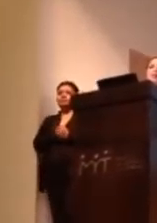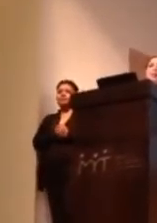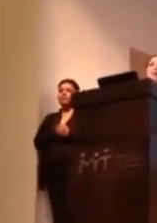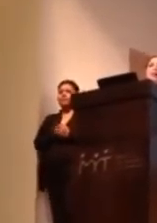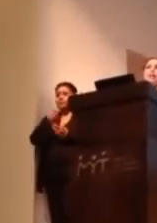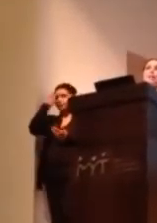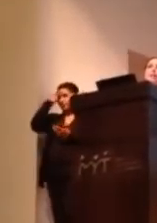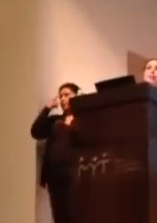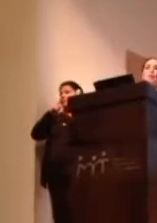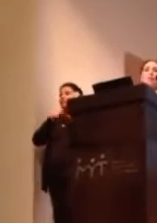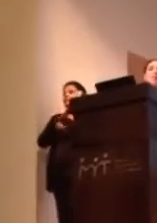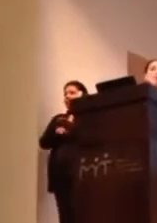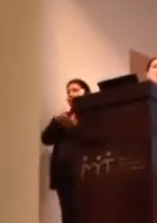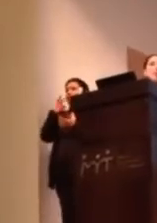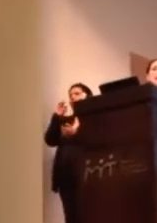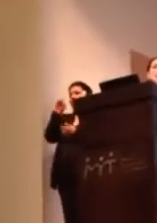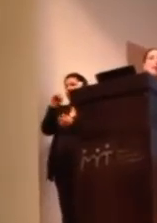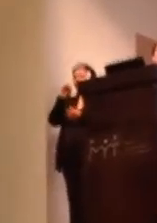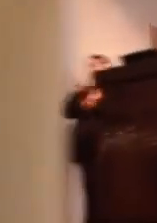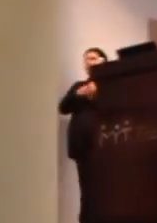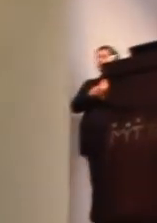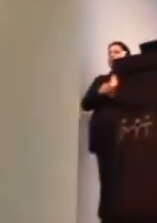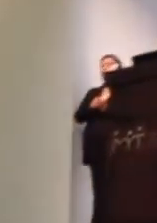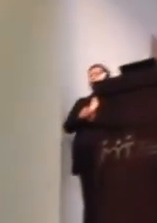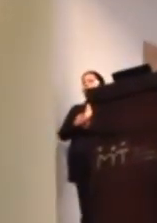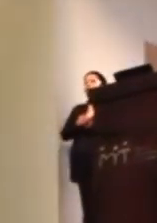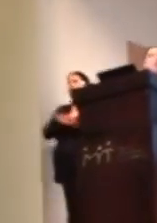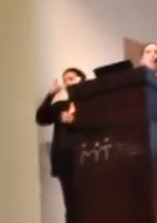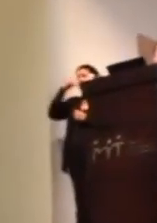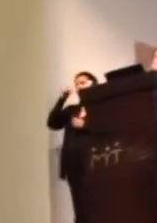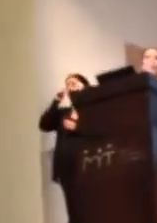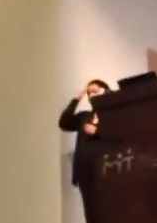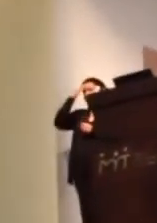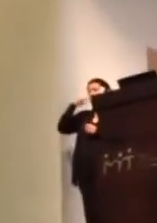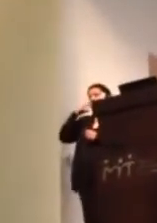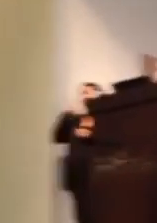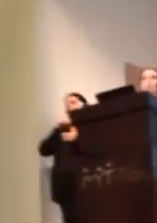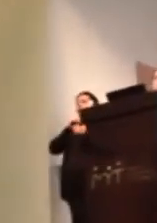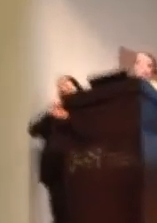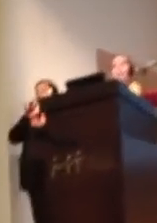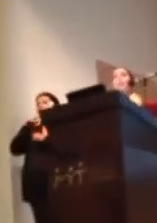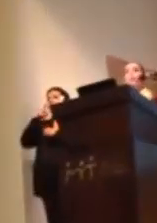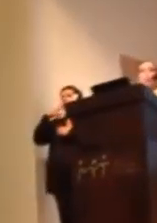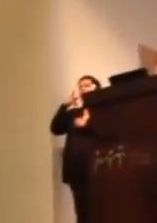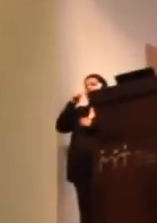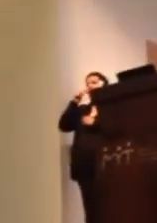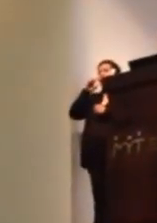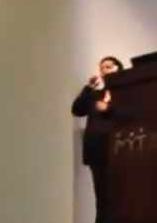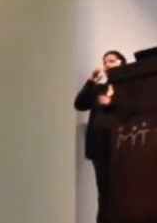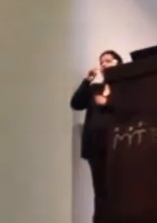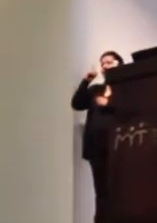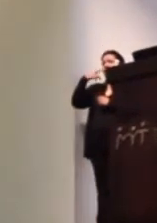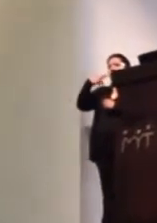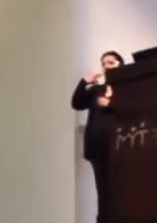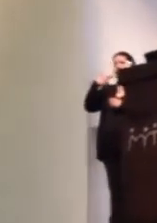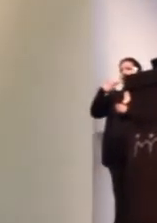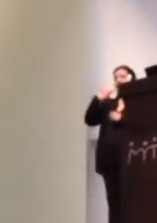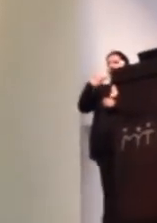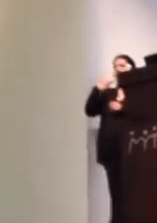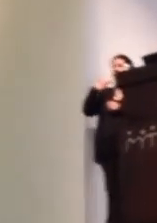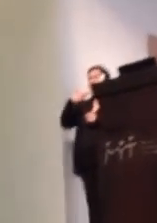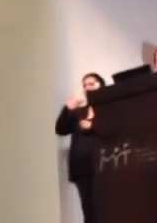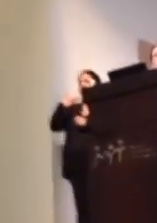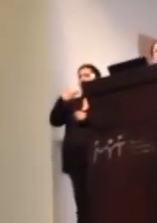Creo que esa es la clave para determinar cuándo puede ser un TDAH hipoactivo. Cuando sí son